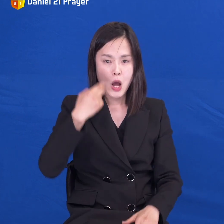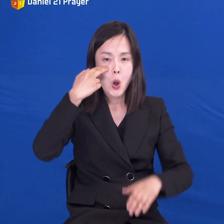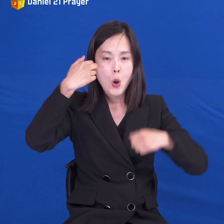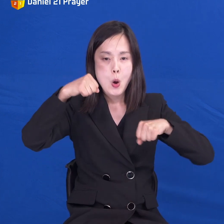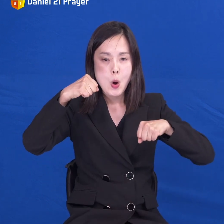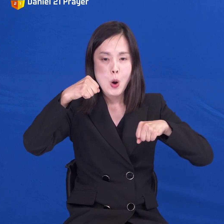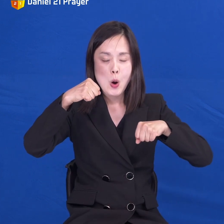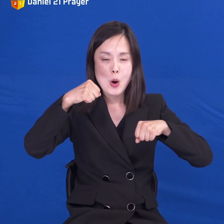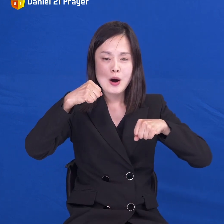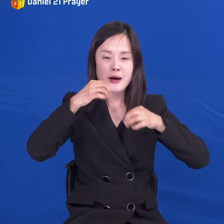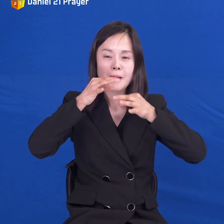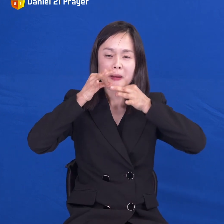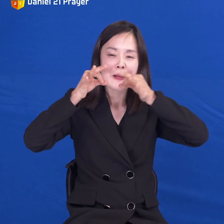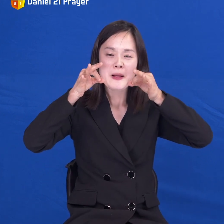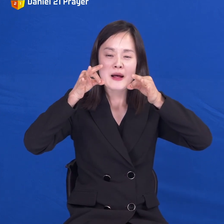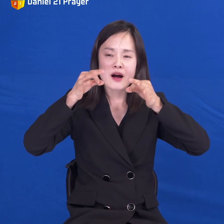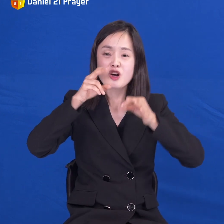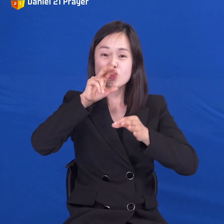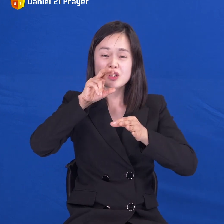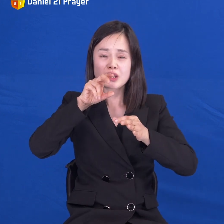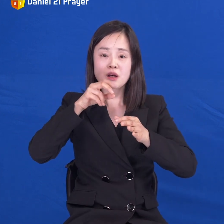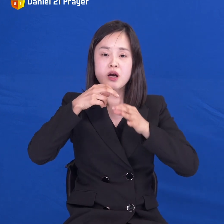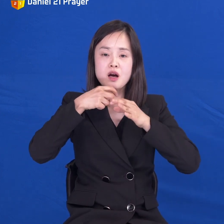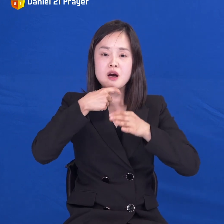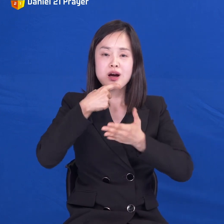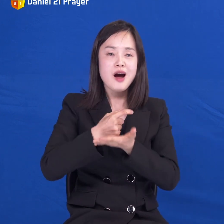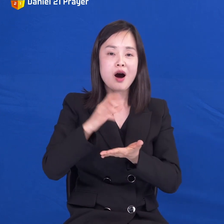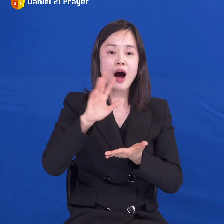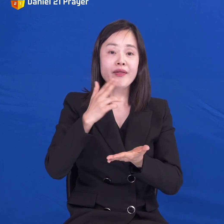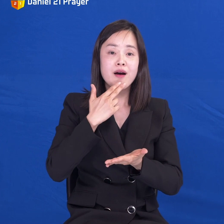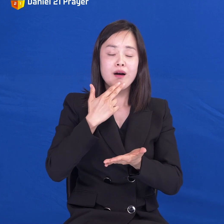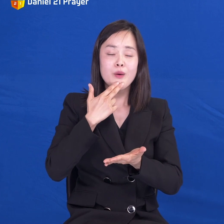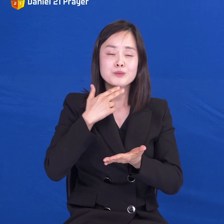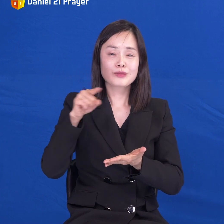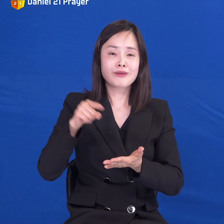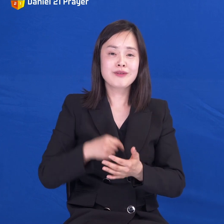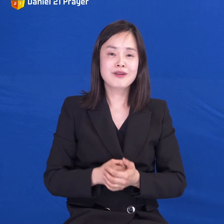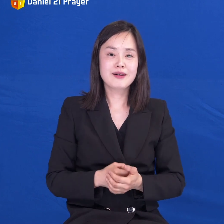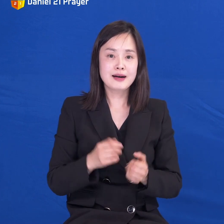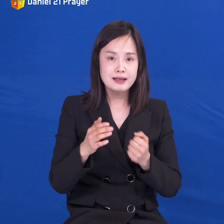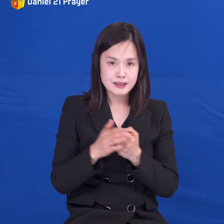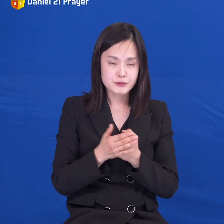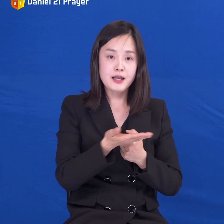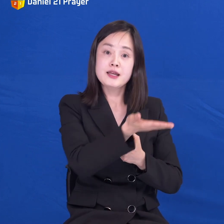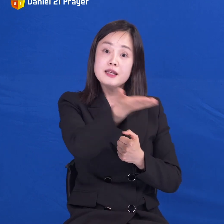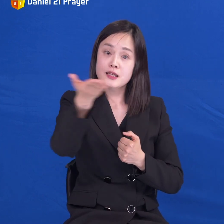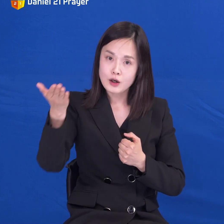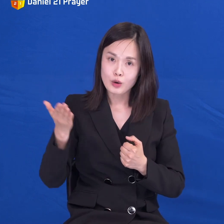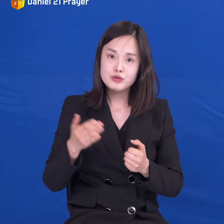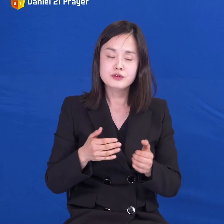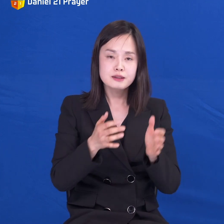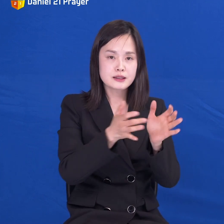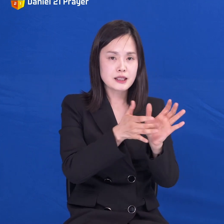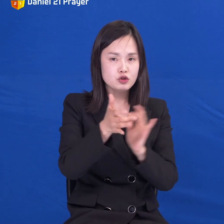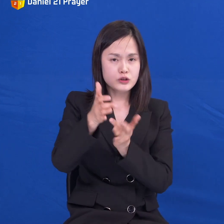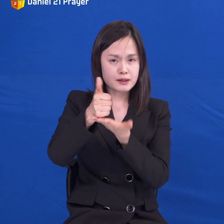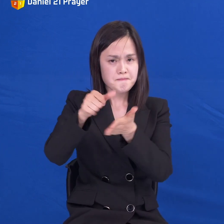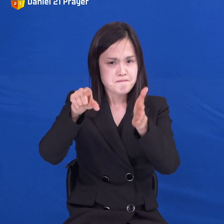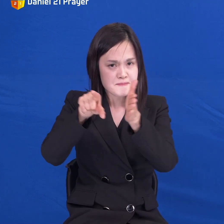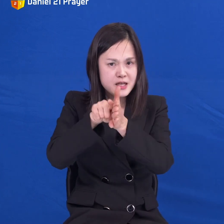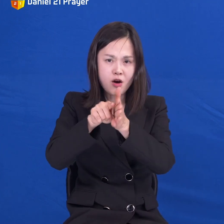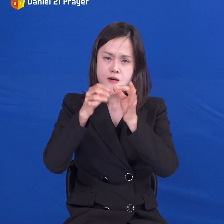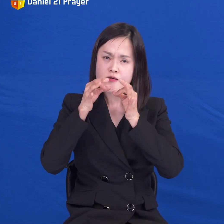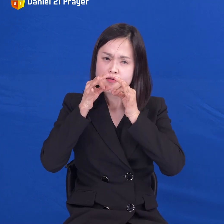그럽니다. 왜 우리가 주님을 불러도 역사가 없는 줄 아십니까? 우리가 목소리로만 불렀습니다.